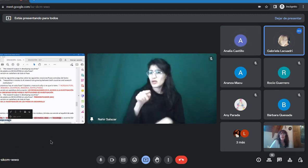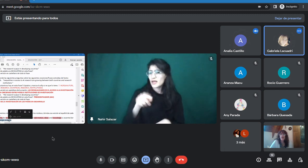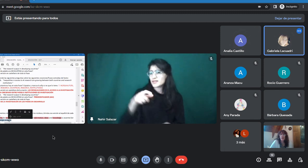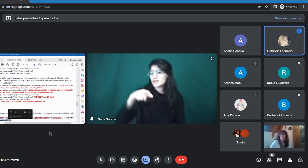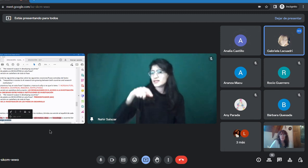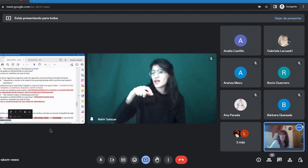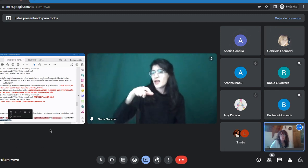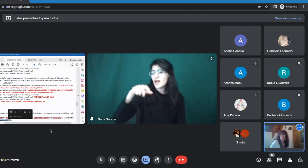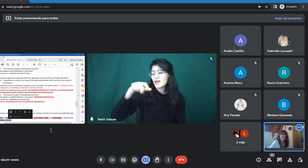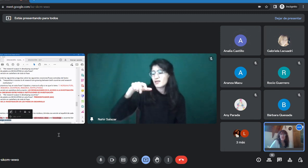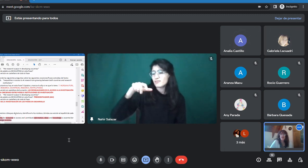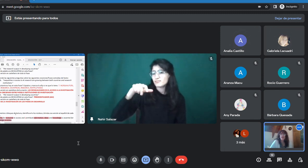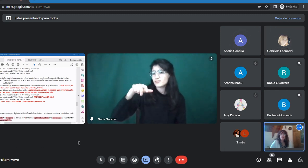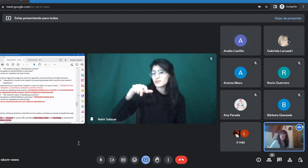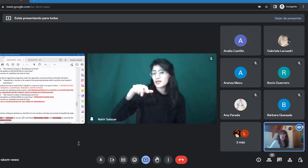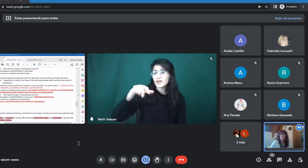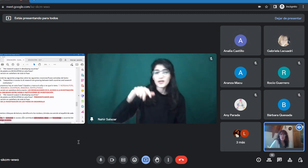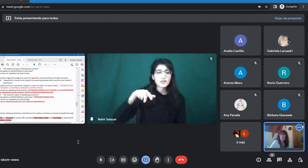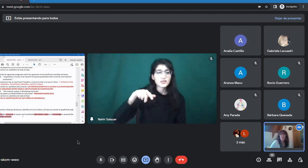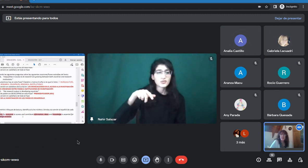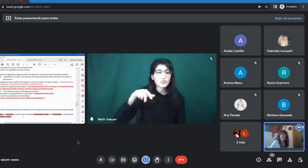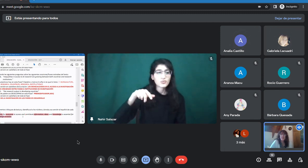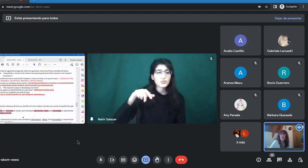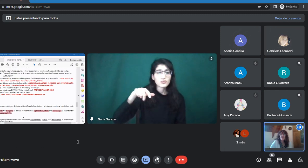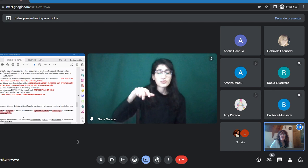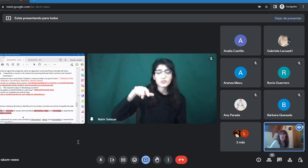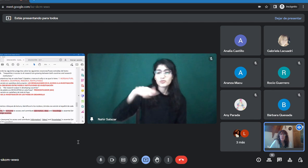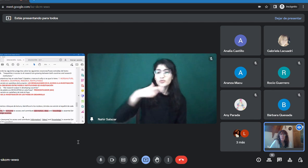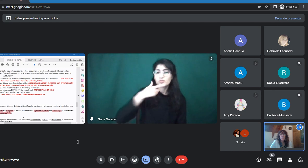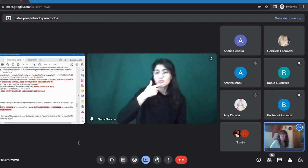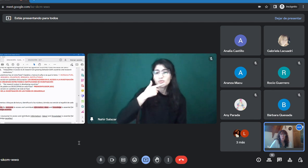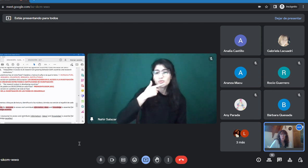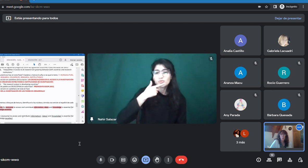Inclusive Knowledge Societies. Bien. Entonces, quedaría así.